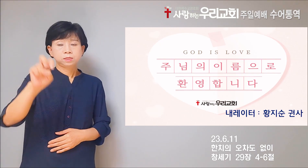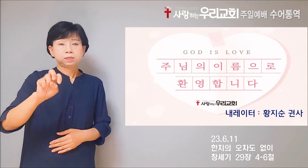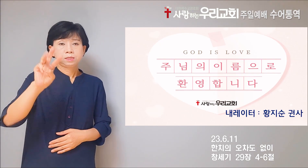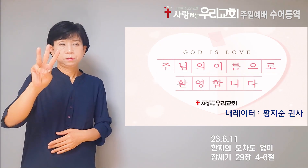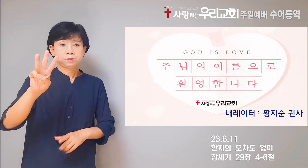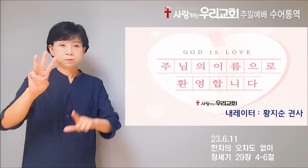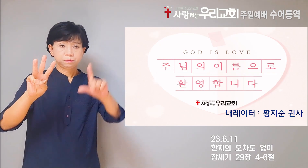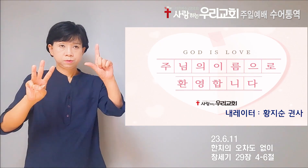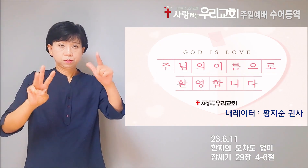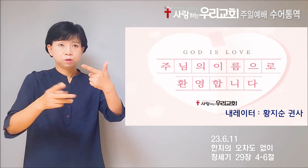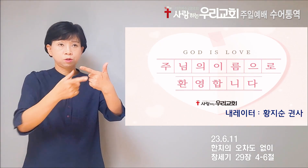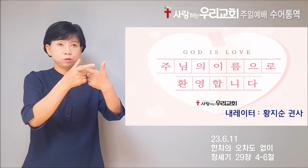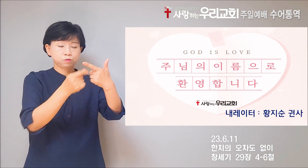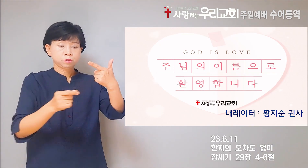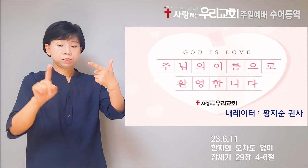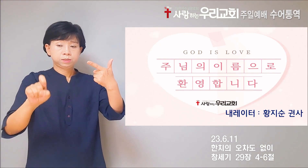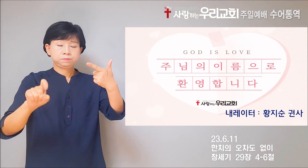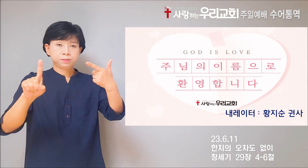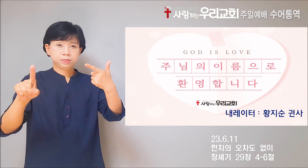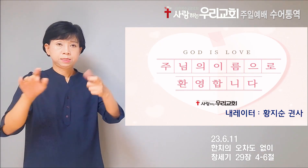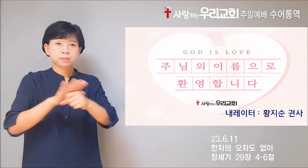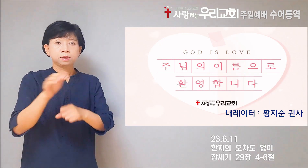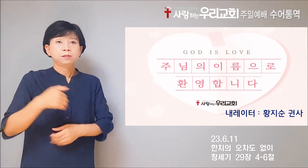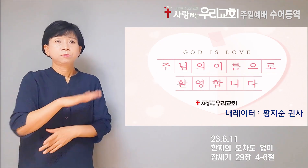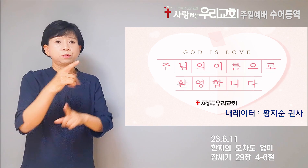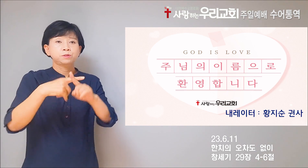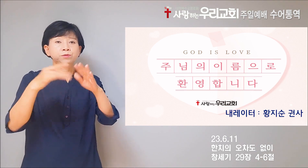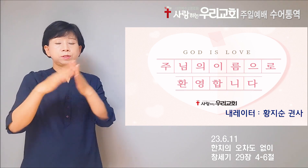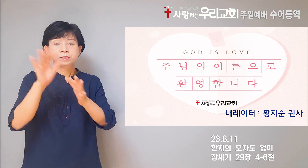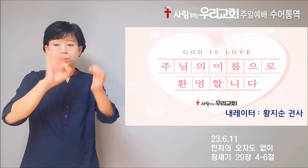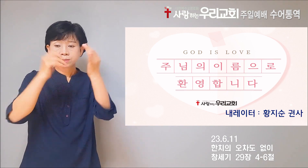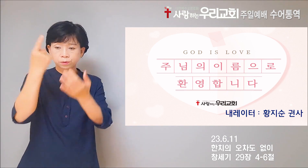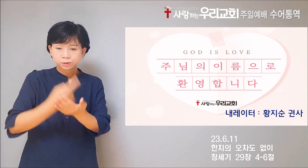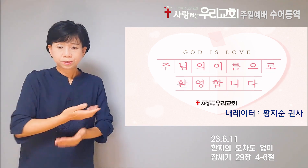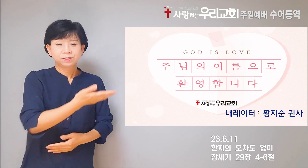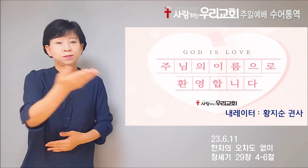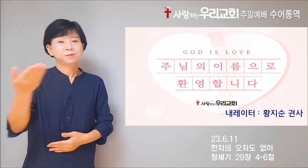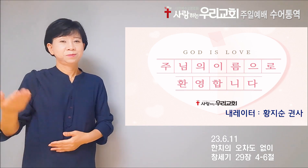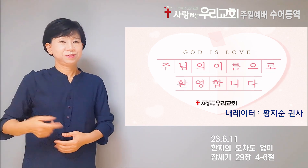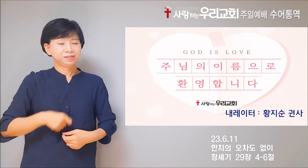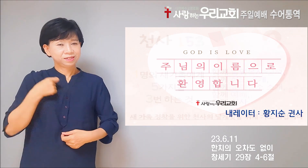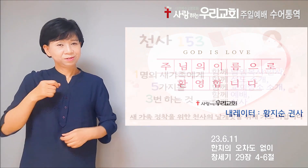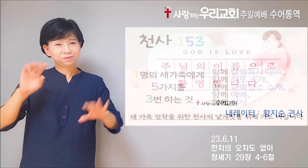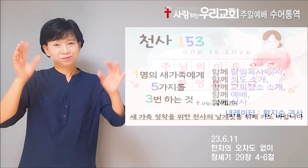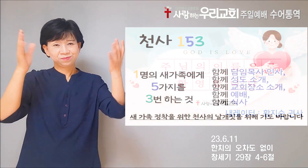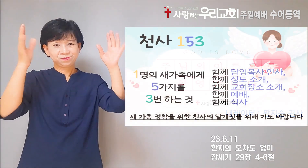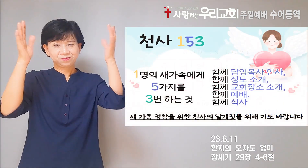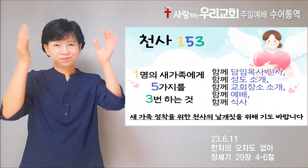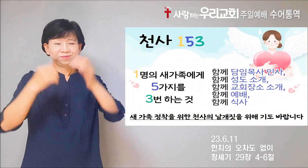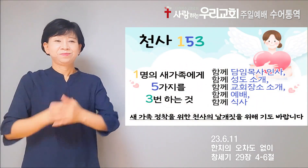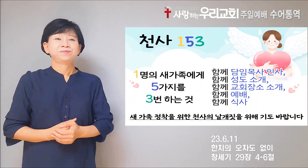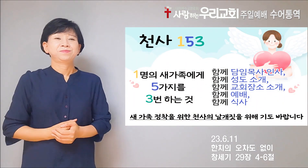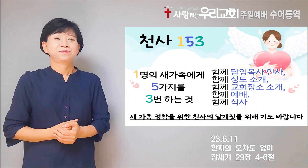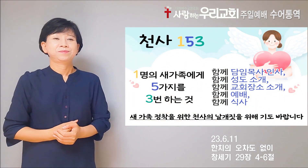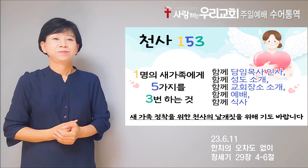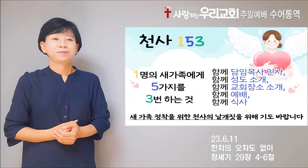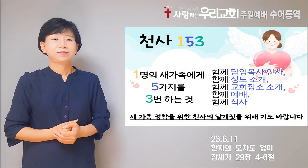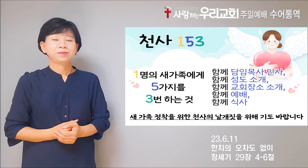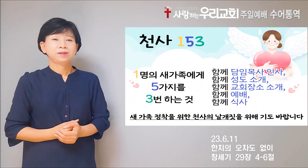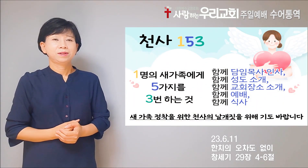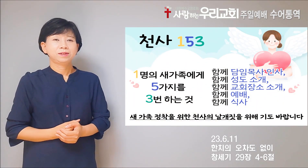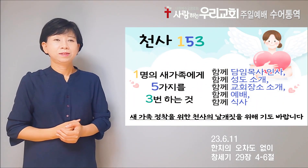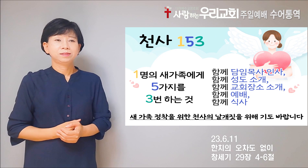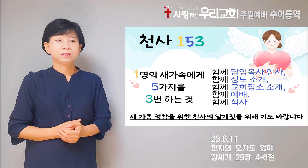2023년 6월 11일 사랑하는 우리 교회를 찾아주신 새가족 및 방문자 여러분을 진심으로 환영합니다. 우리